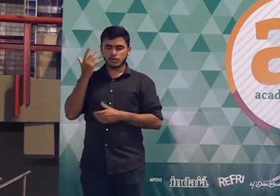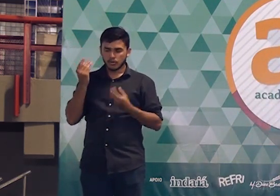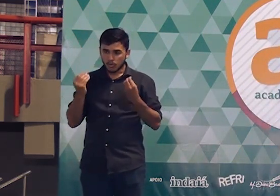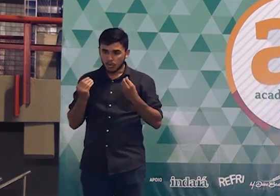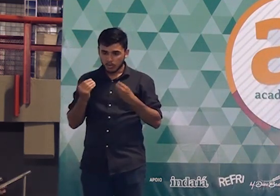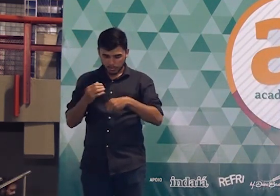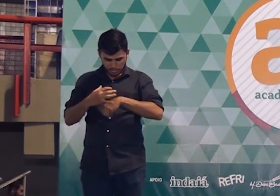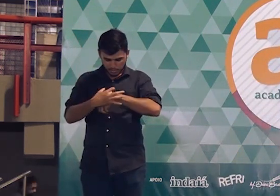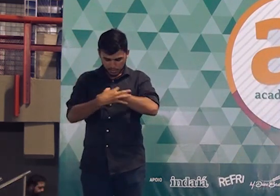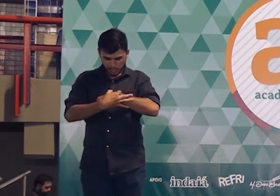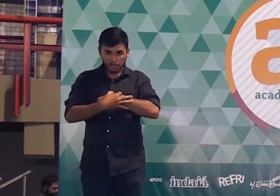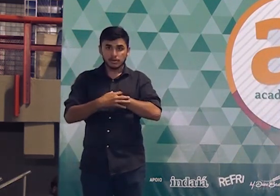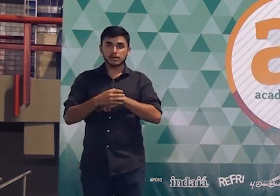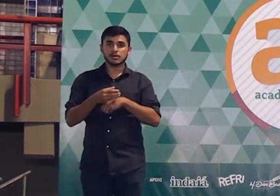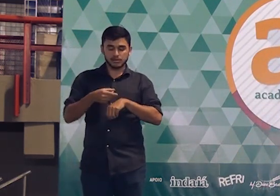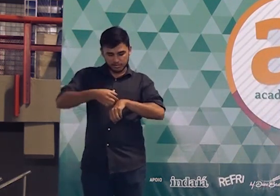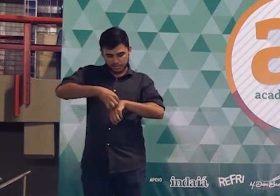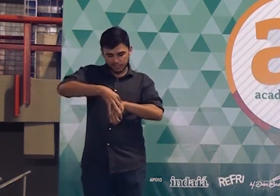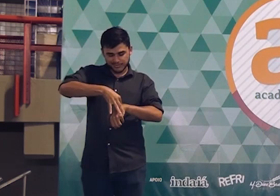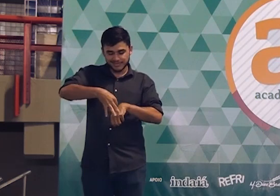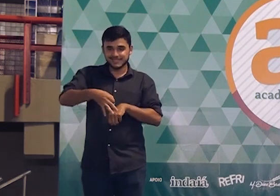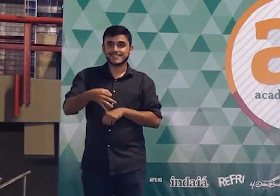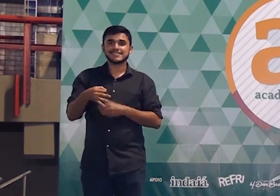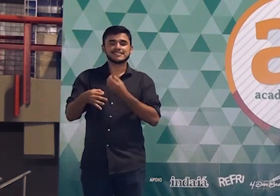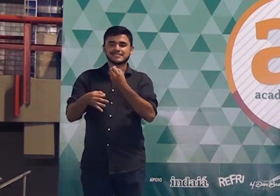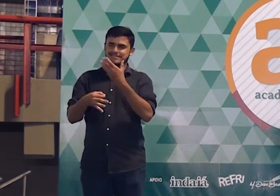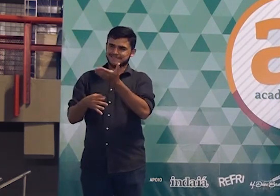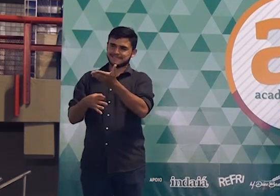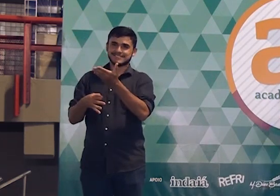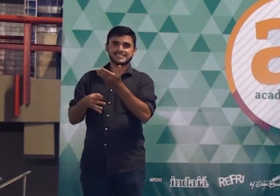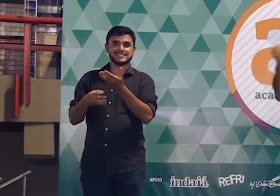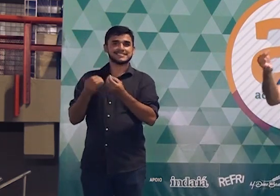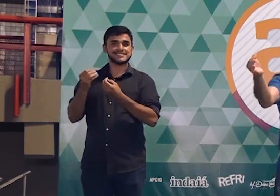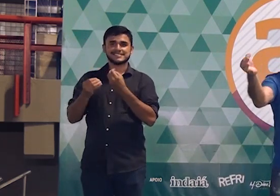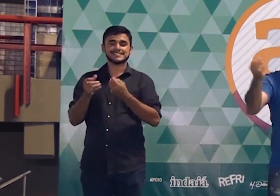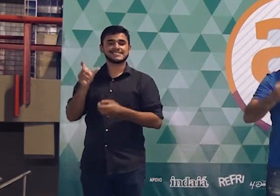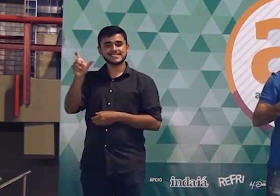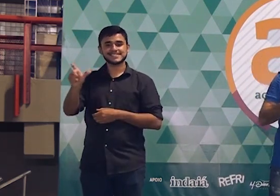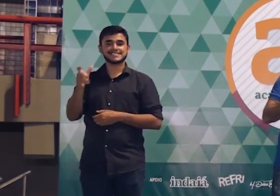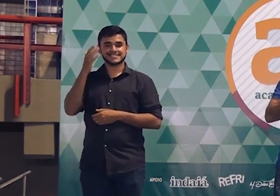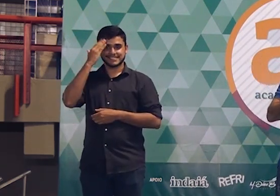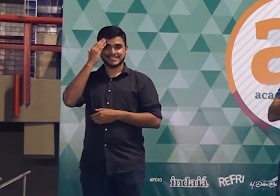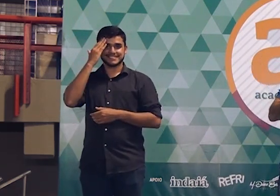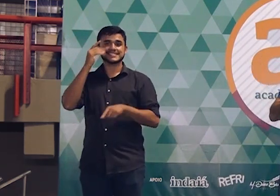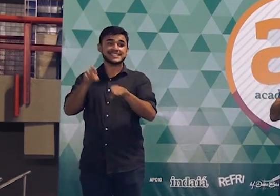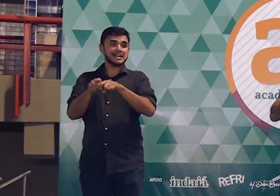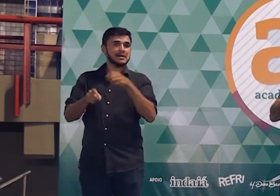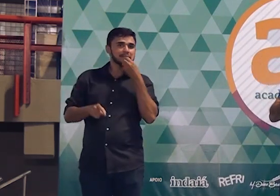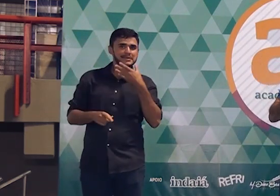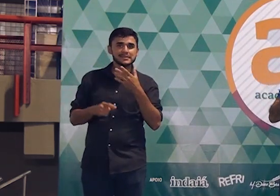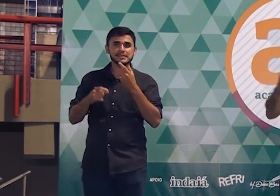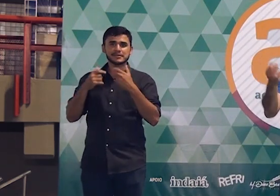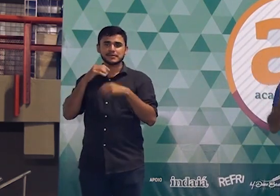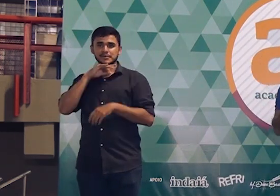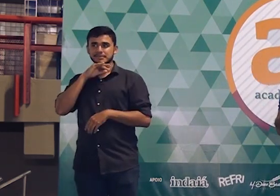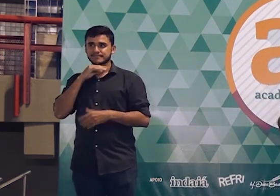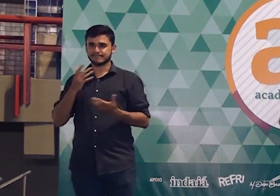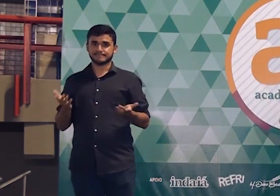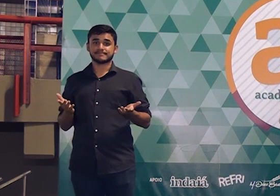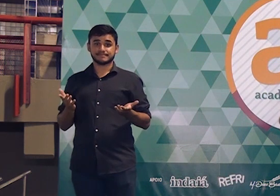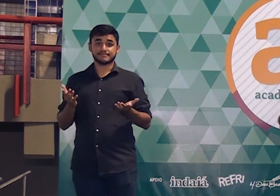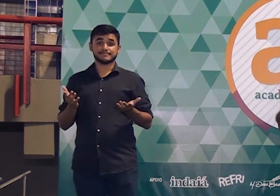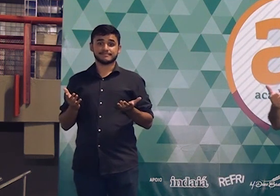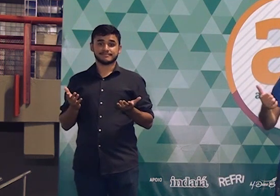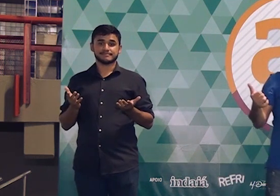transforme agora, né? Daqui a pouco ele sai rodando aqui, ou seja, meninada, isso é bom ou isso é ruim? Isso é bom ou isso é